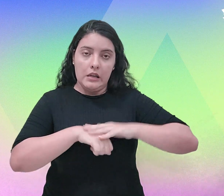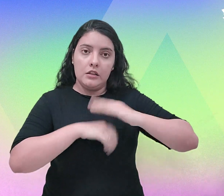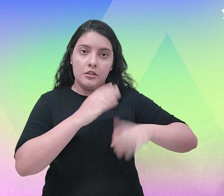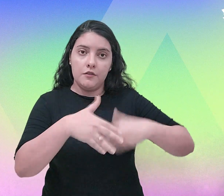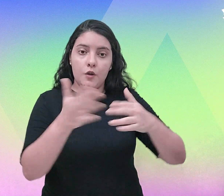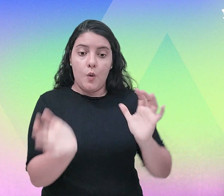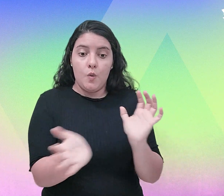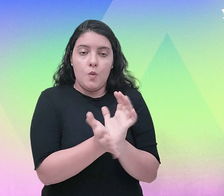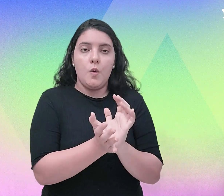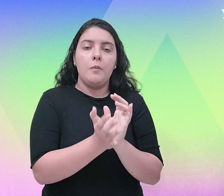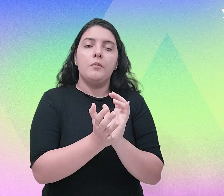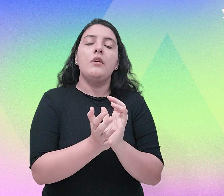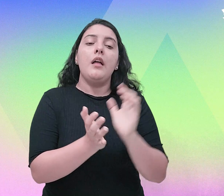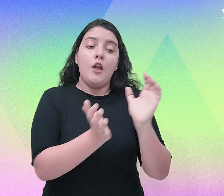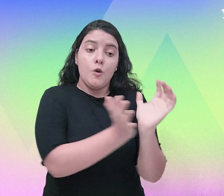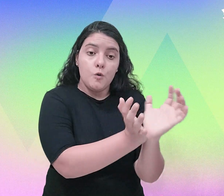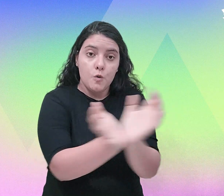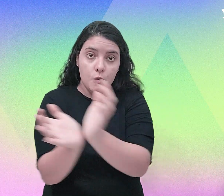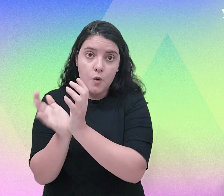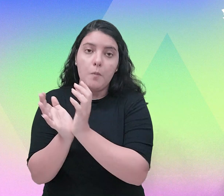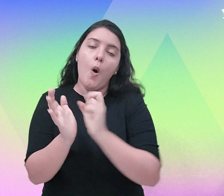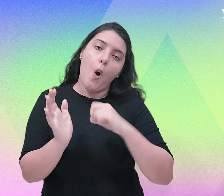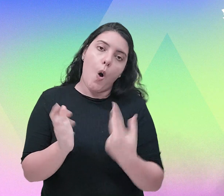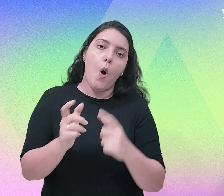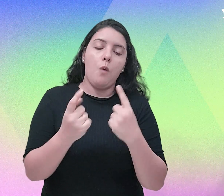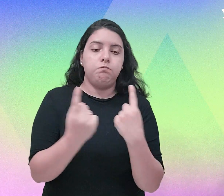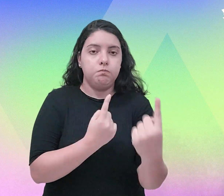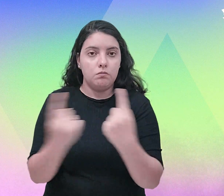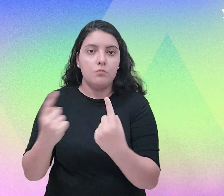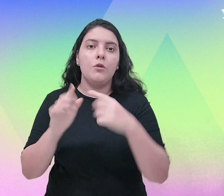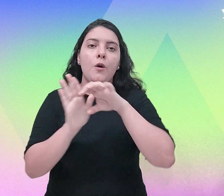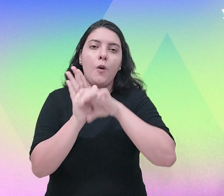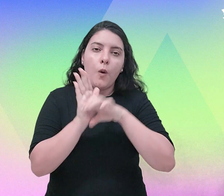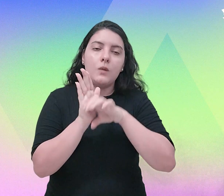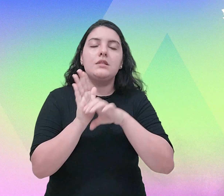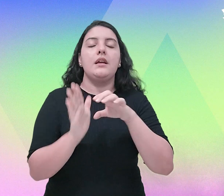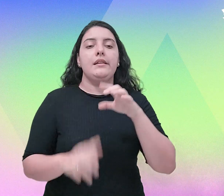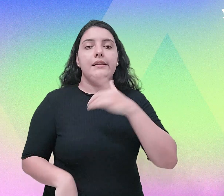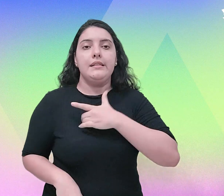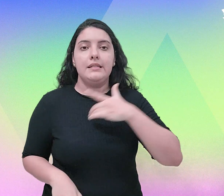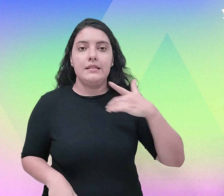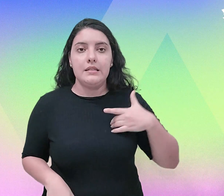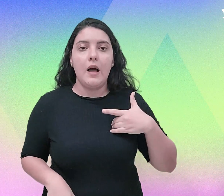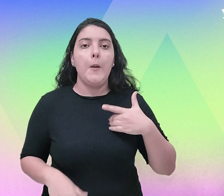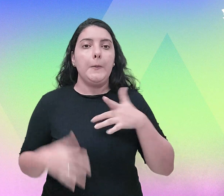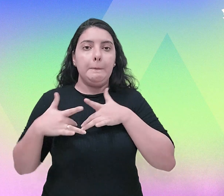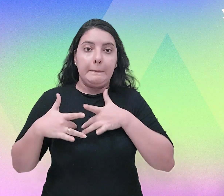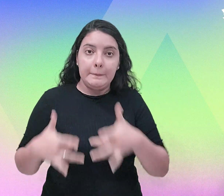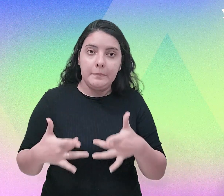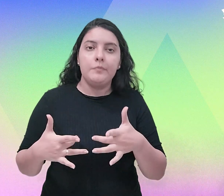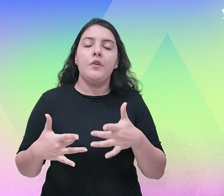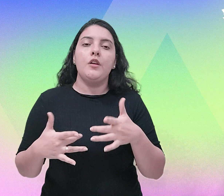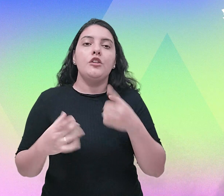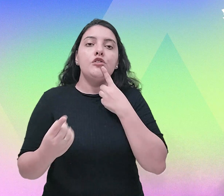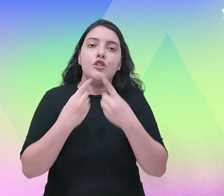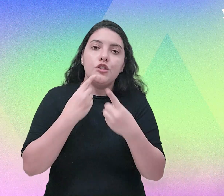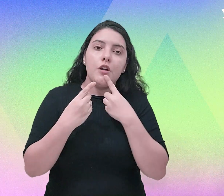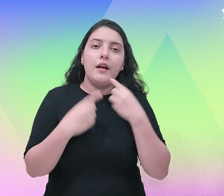junto a turma em formato de grupos e individualmente os conceitos de saúde e Bem Viver a partir do diálogo de saberes